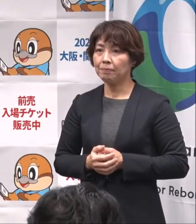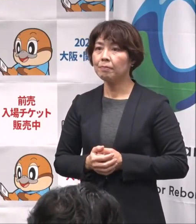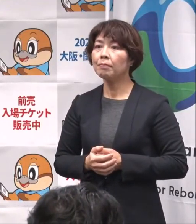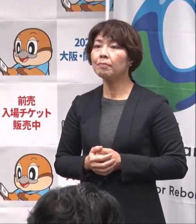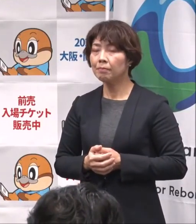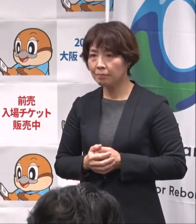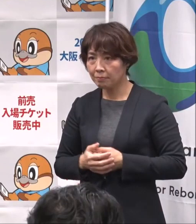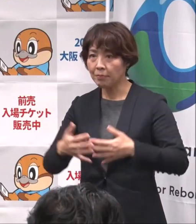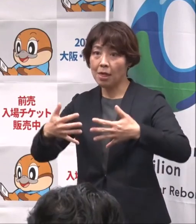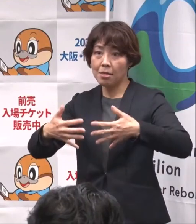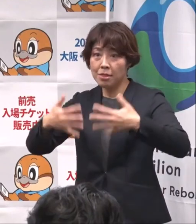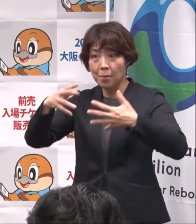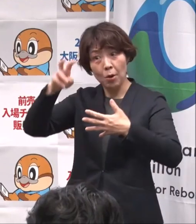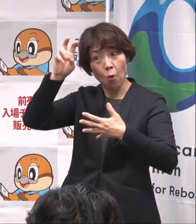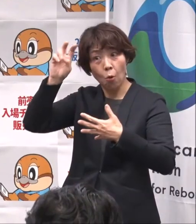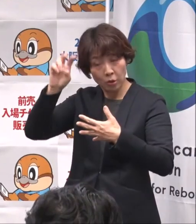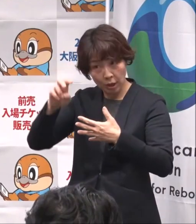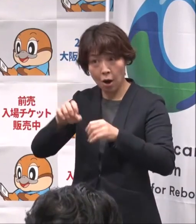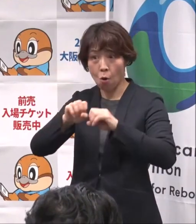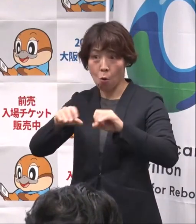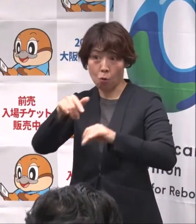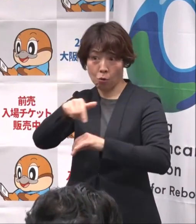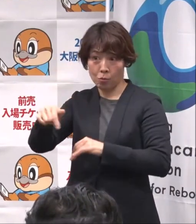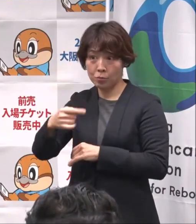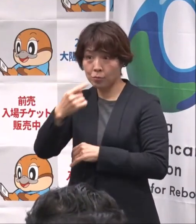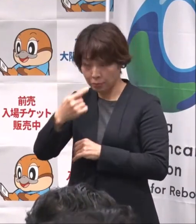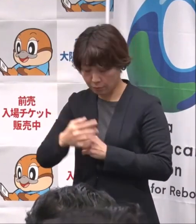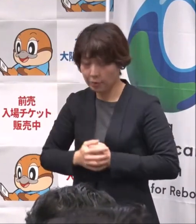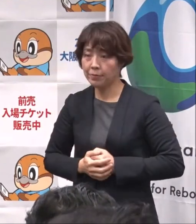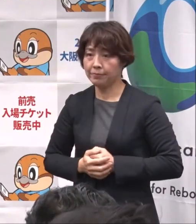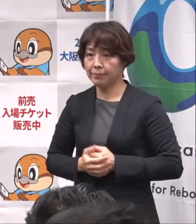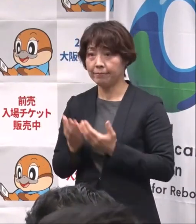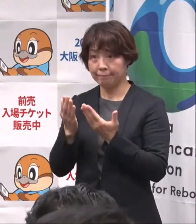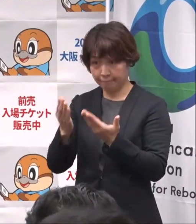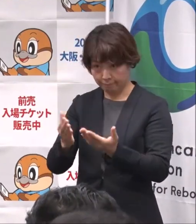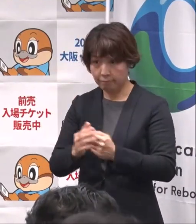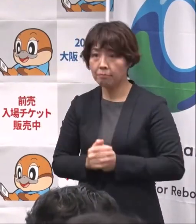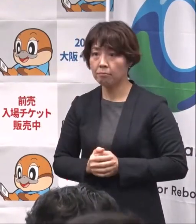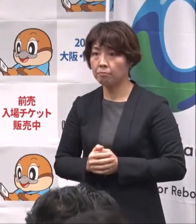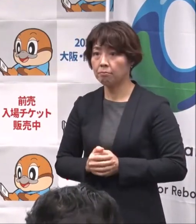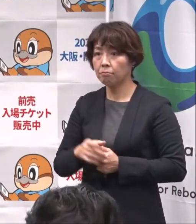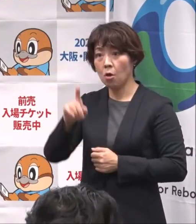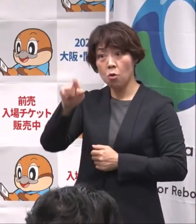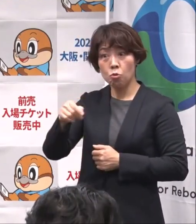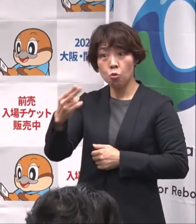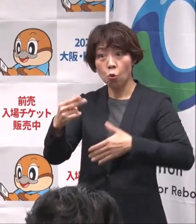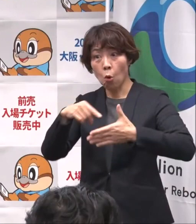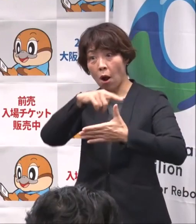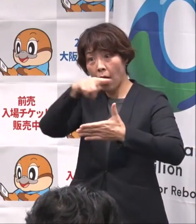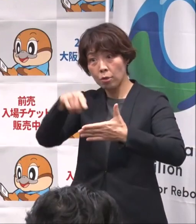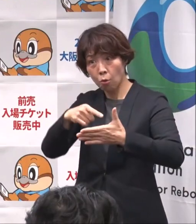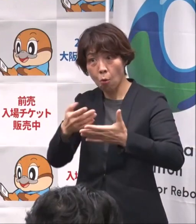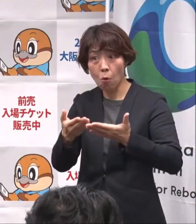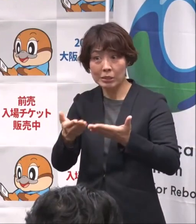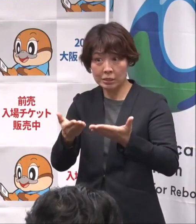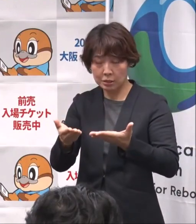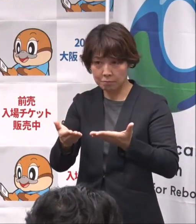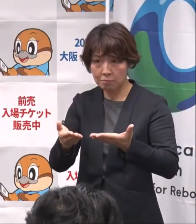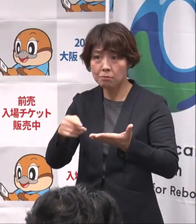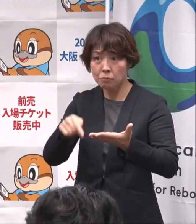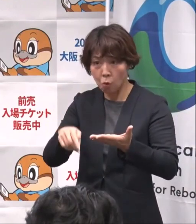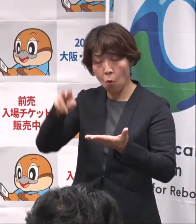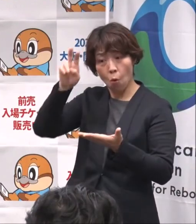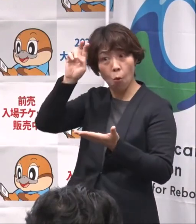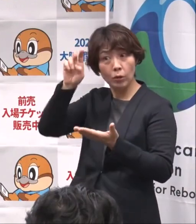テレビ大阪報道部坂と申します。よろしくお願いします。能登半島地震に関する、大阪府の対